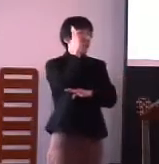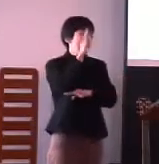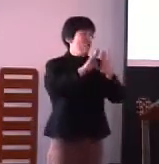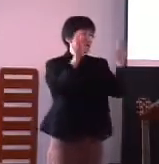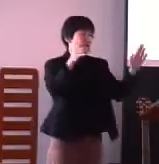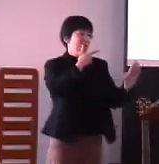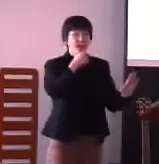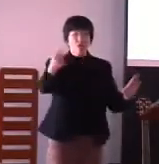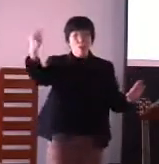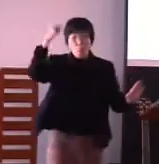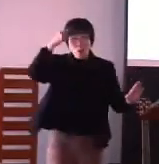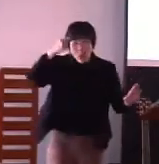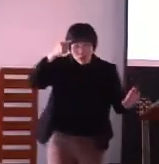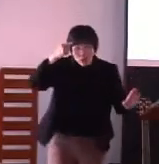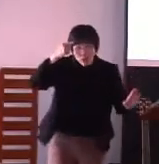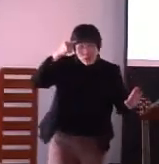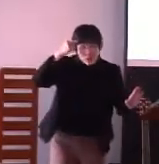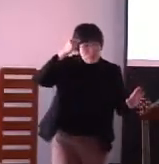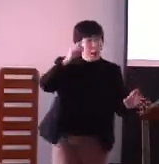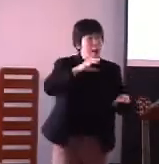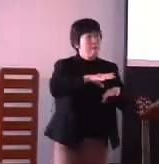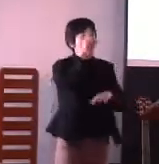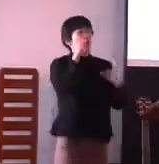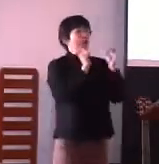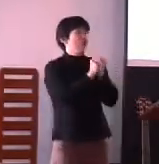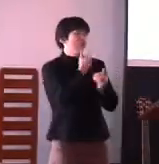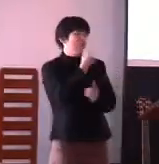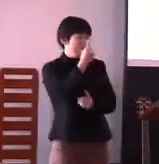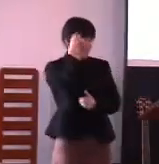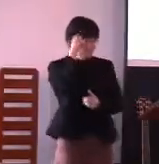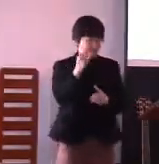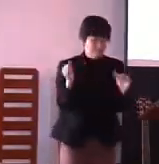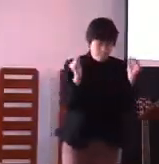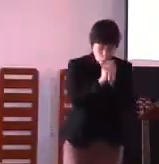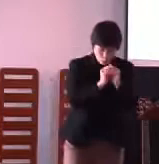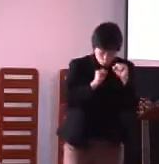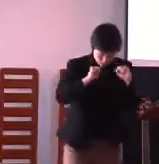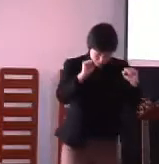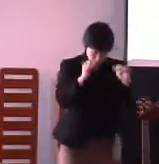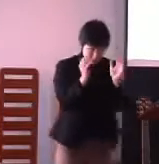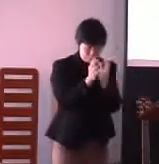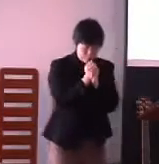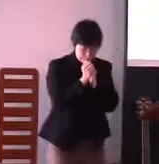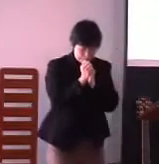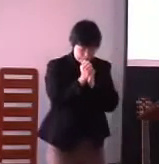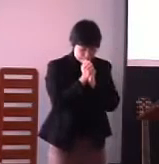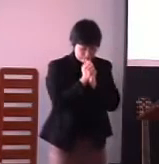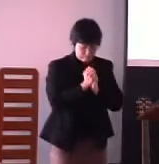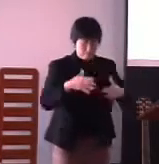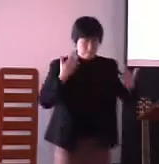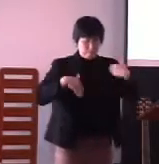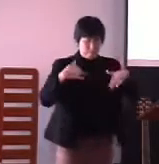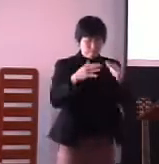セージを始めたいと思います。はじめにお祈りをしたいと思います。ハレ